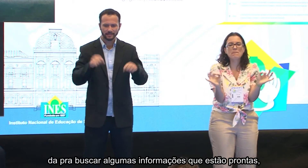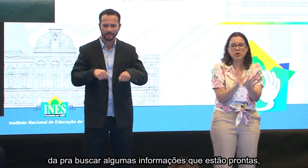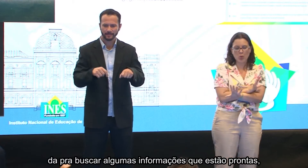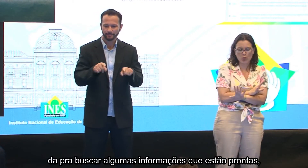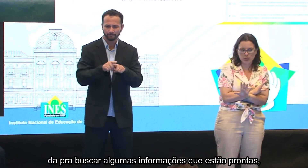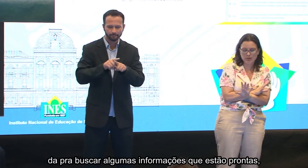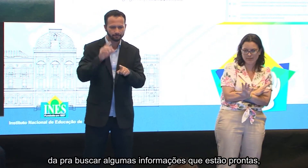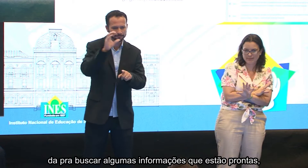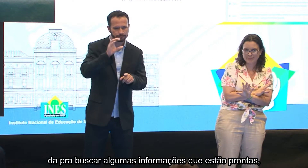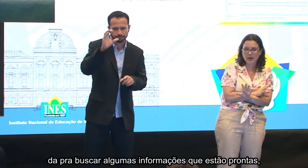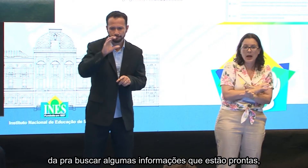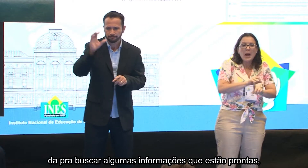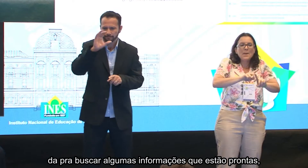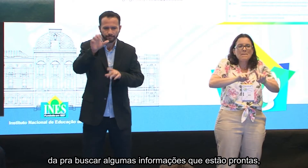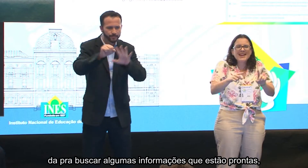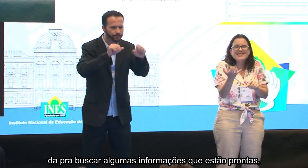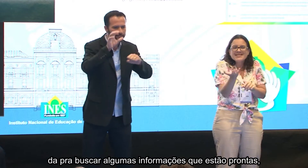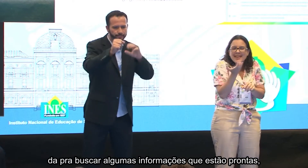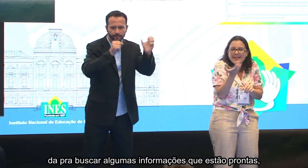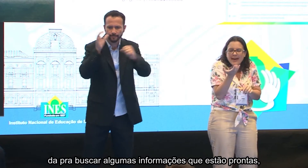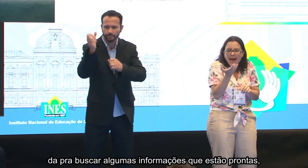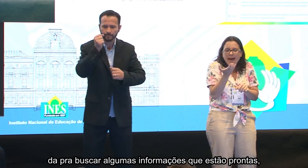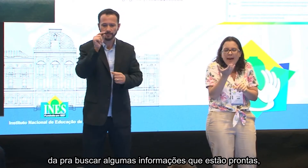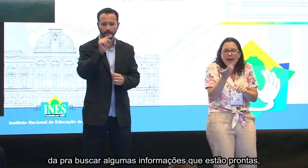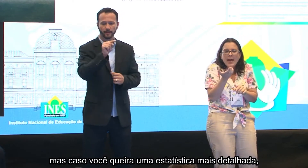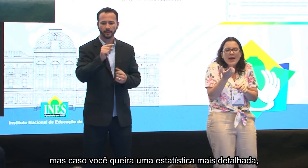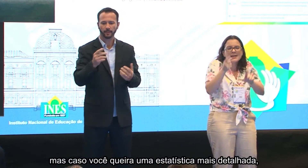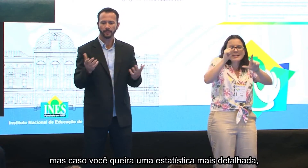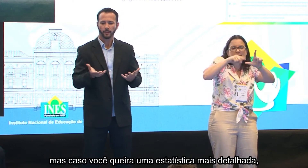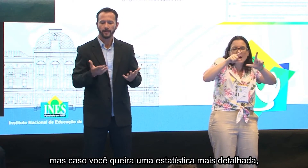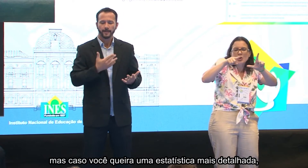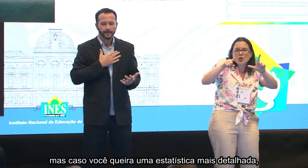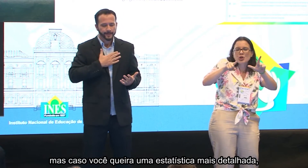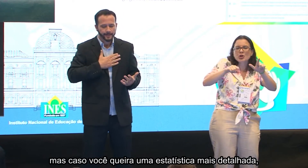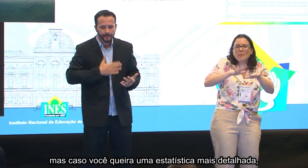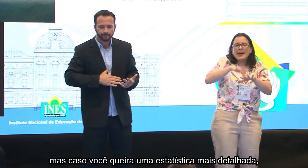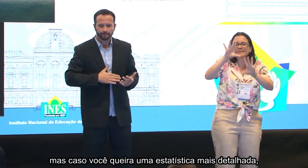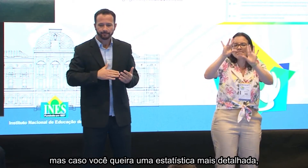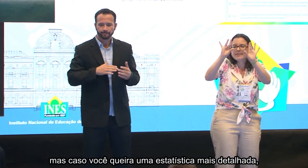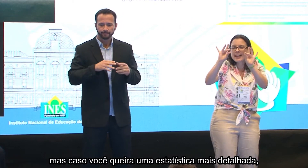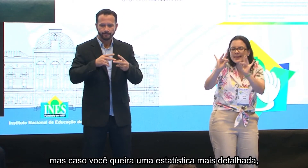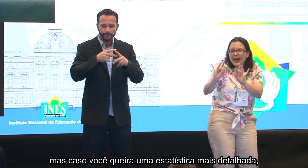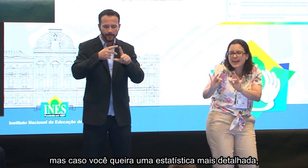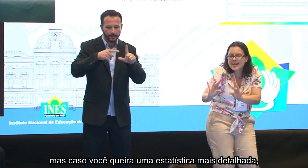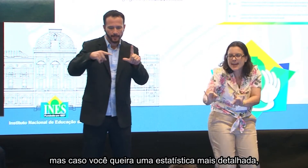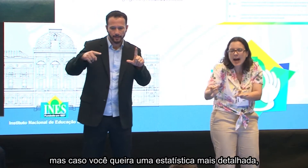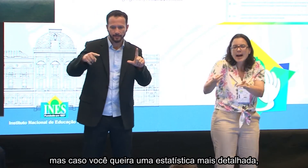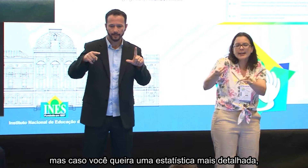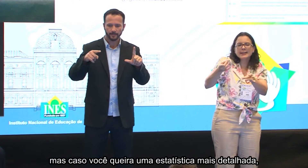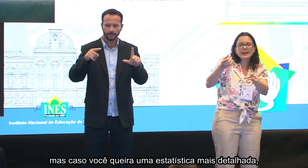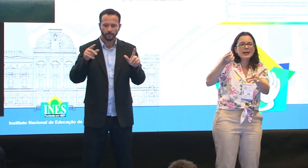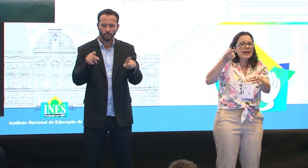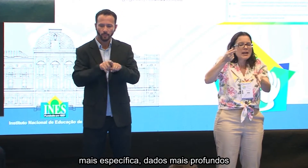E dá para buscar algumas informações que já estão prontas. Mas caso você queira uma estatística mais detalhada,